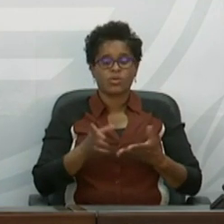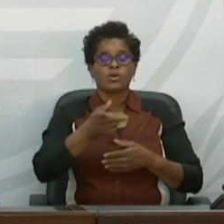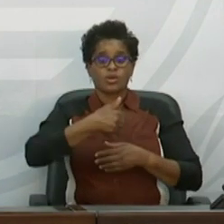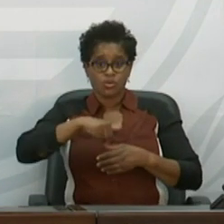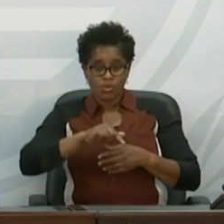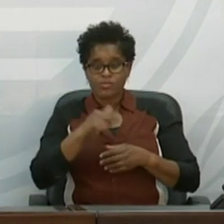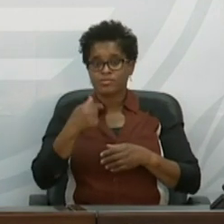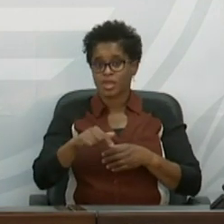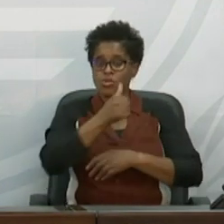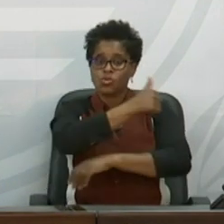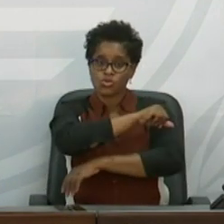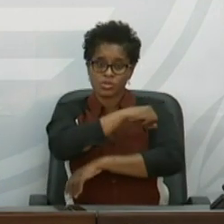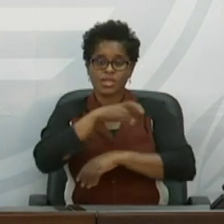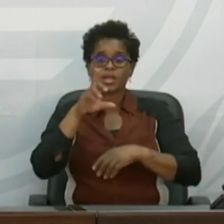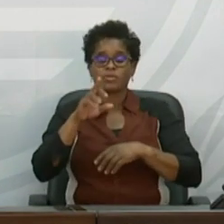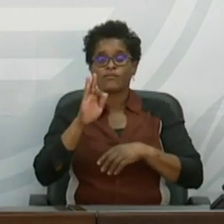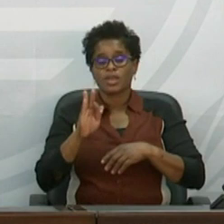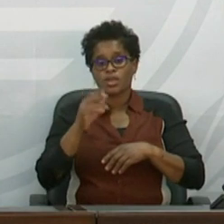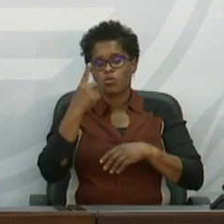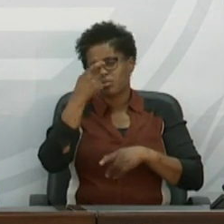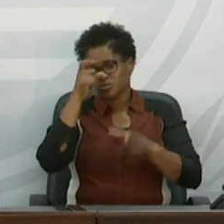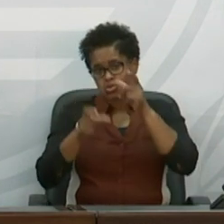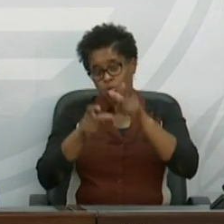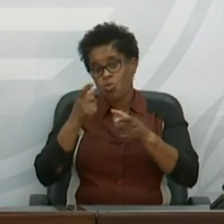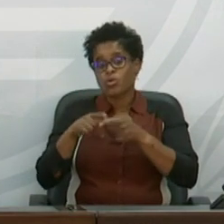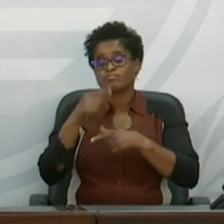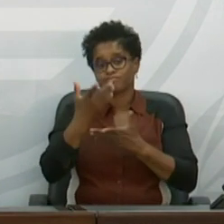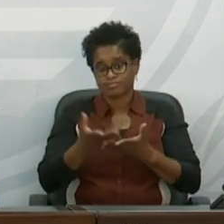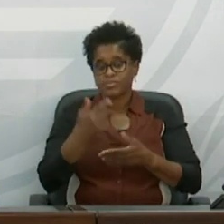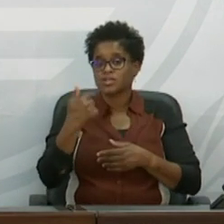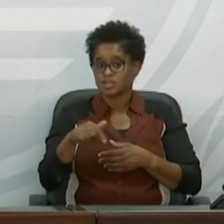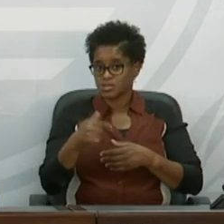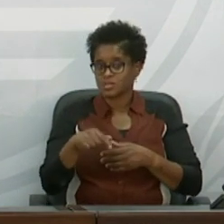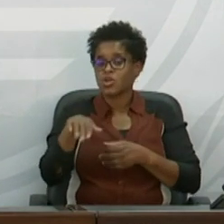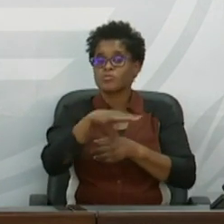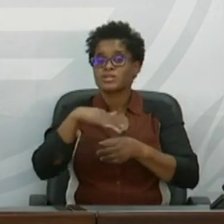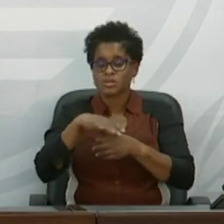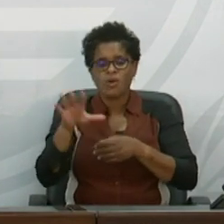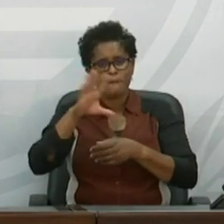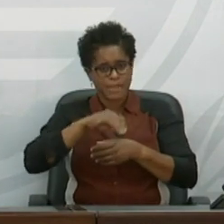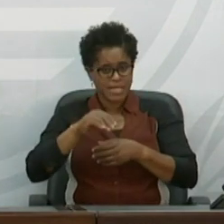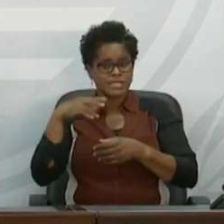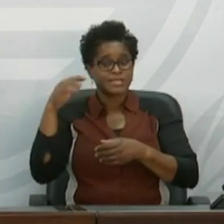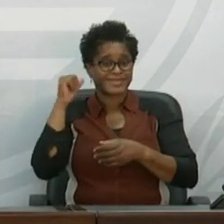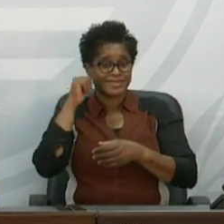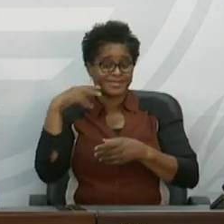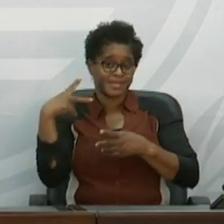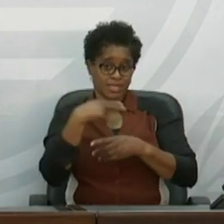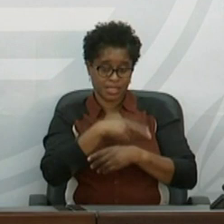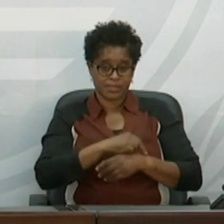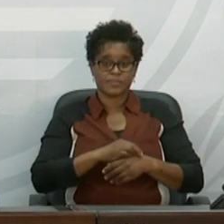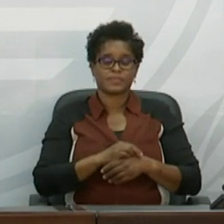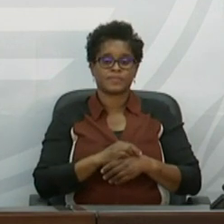Nós temos no Hospital Ramiro Figueira uma pessoa internada que se encontra numa situação mais crítica.